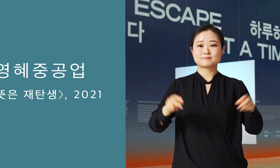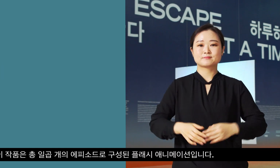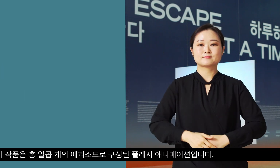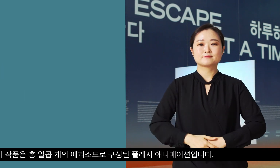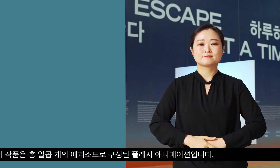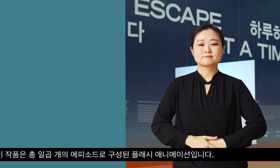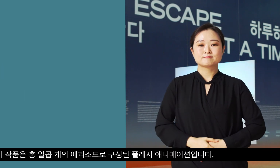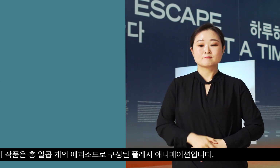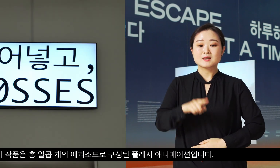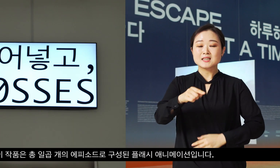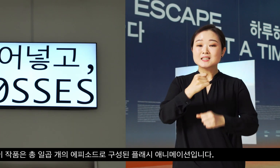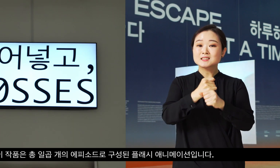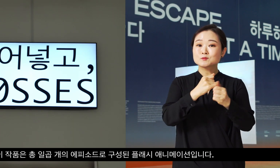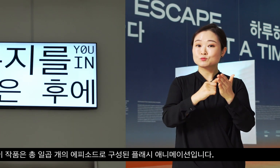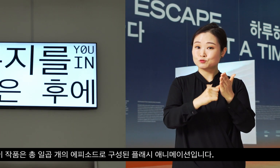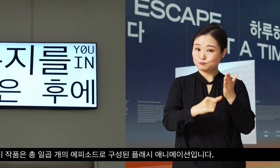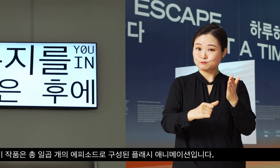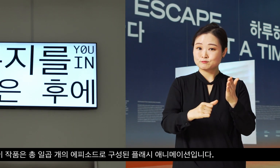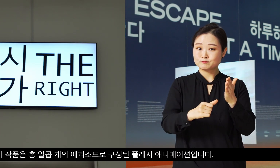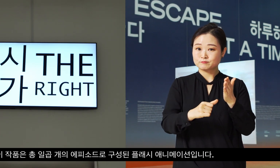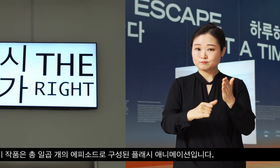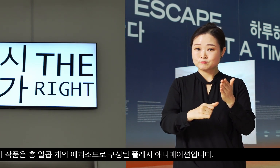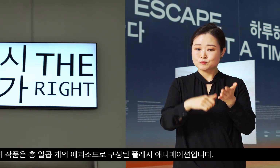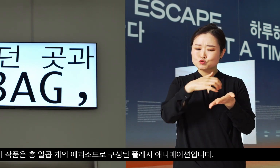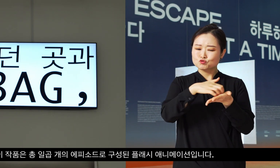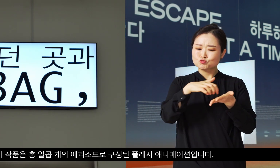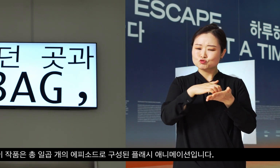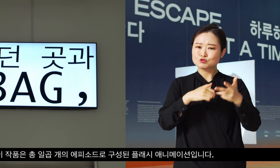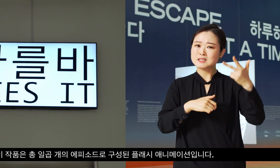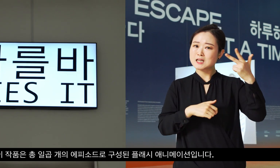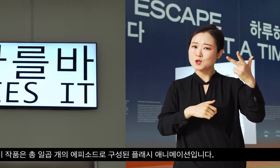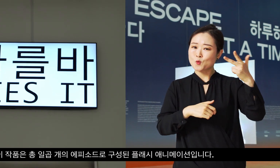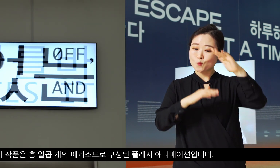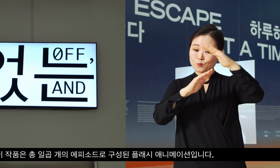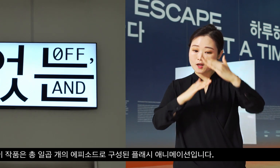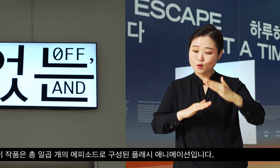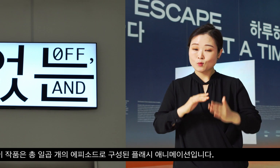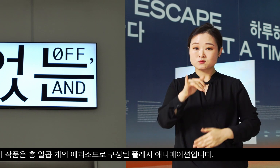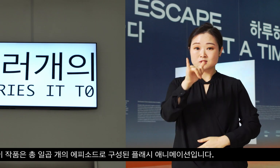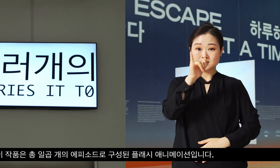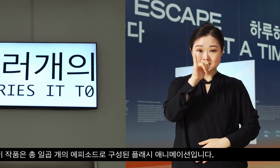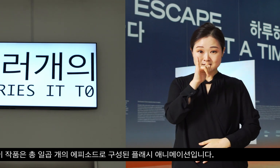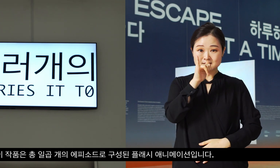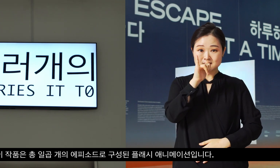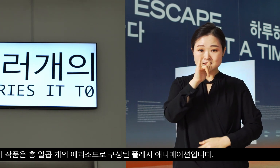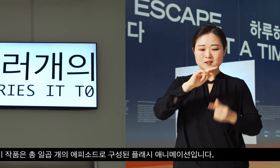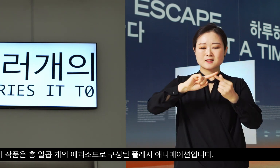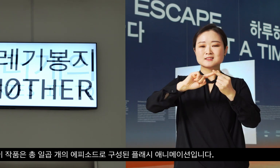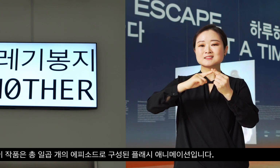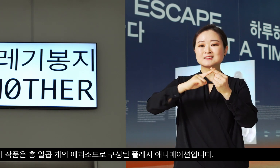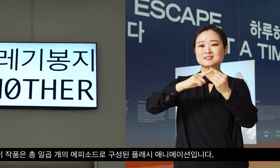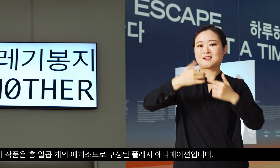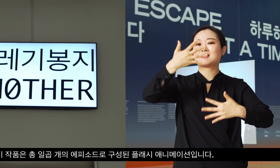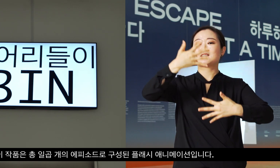이 작품은 총 7개의 에피소드로 구성된 플래시 애니메이션입니다.